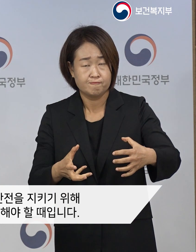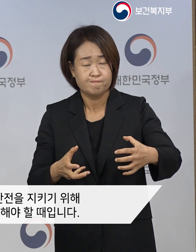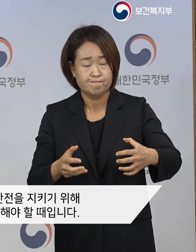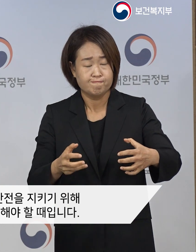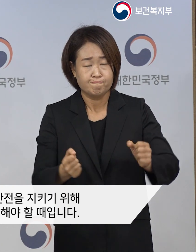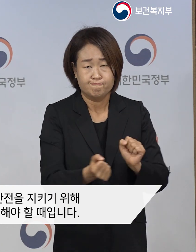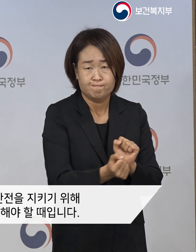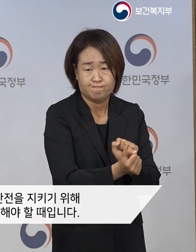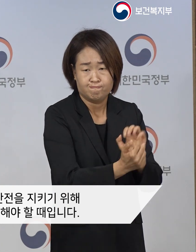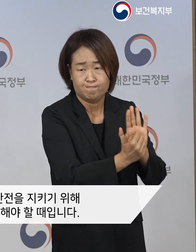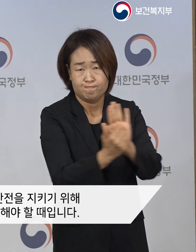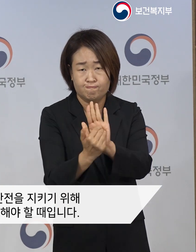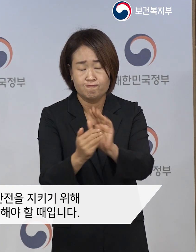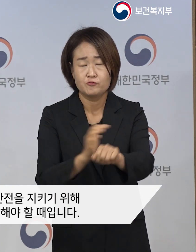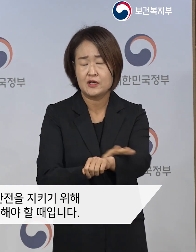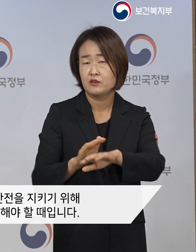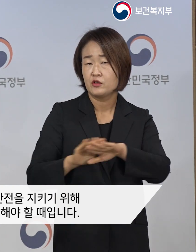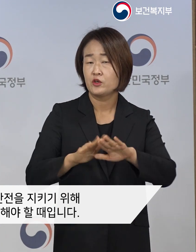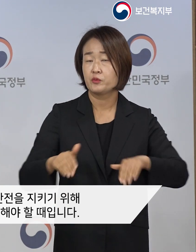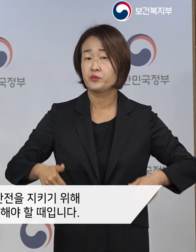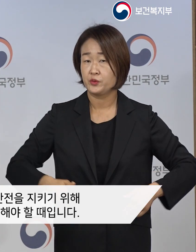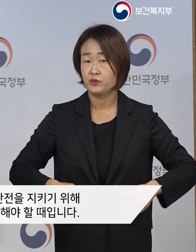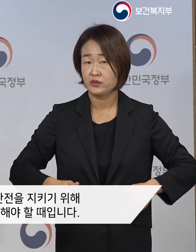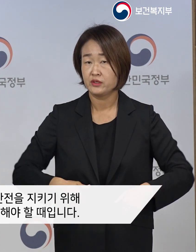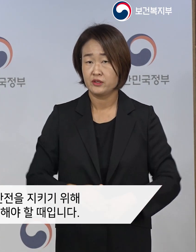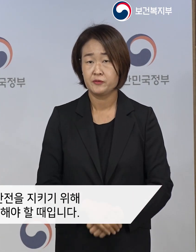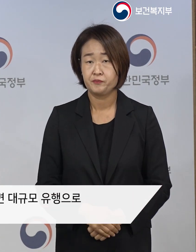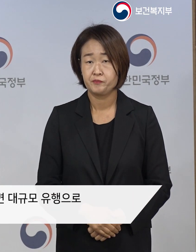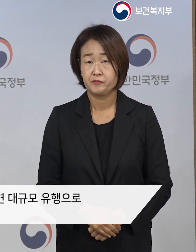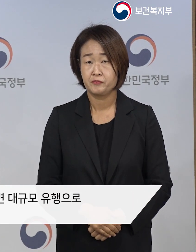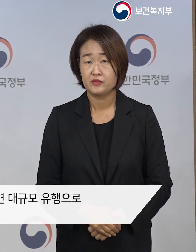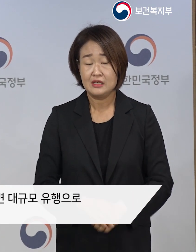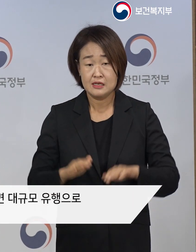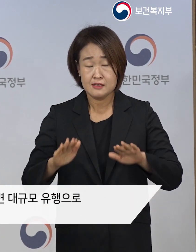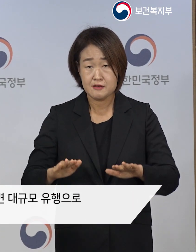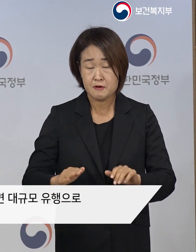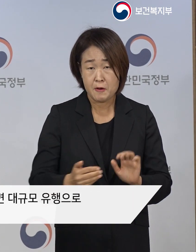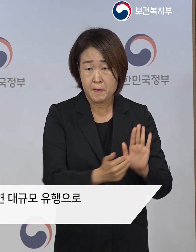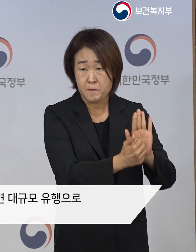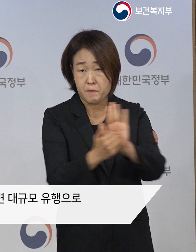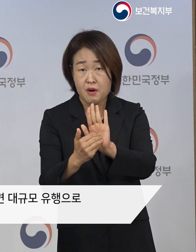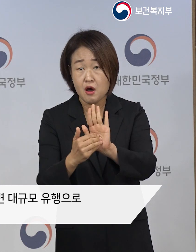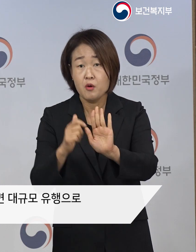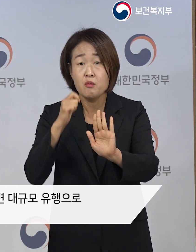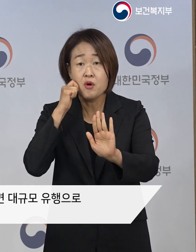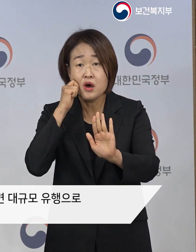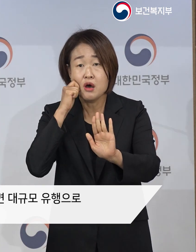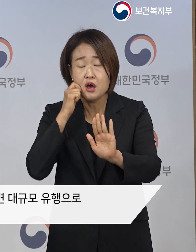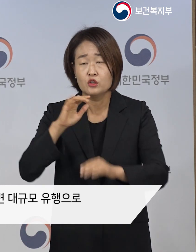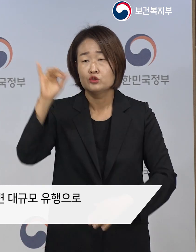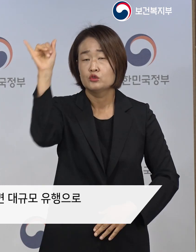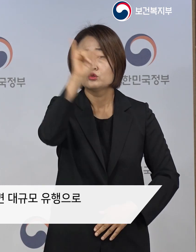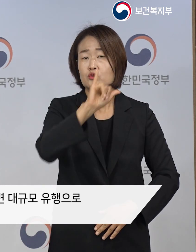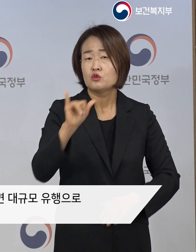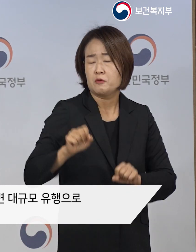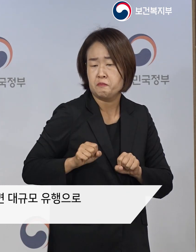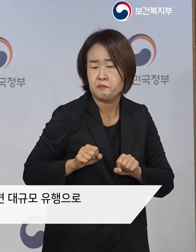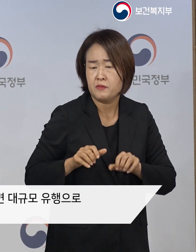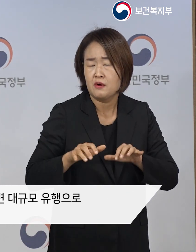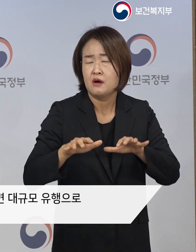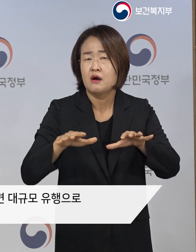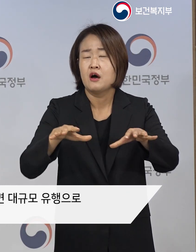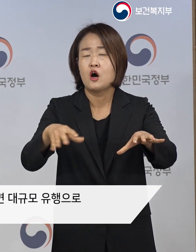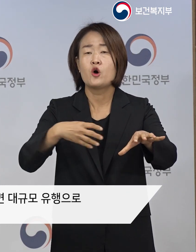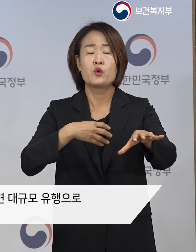모아 위기에 대응해야 할 때입니다. 지금의 확산세를 조기에 통제하지 못한다면